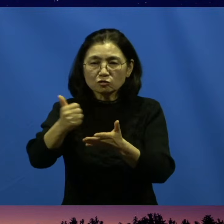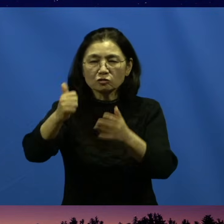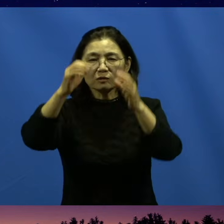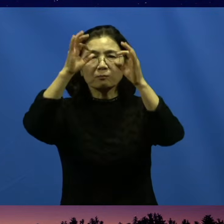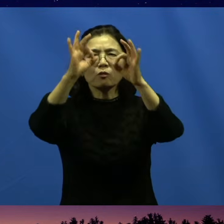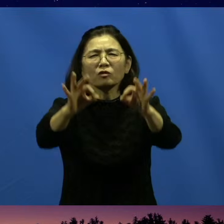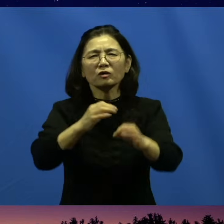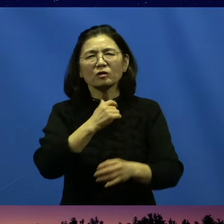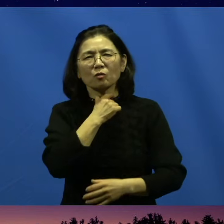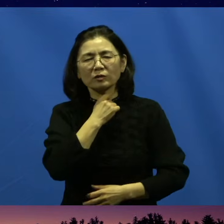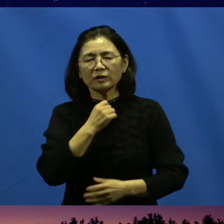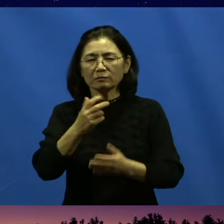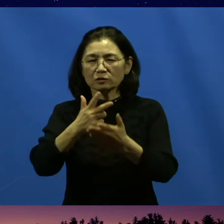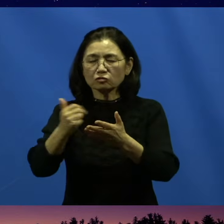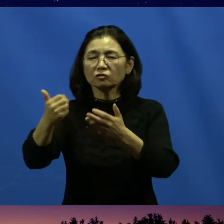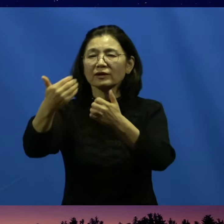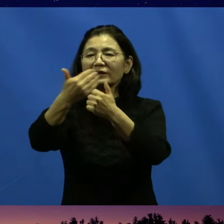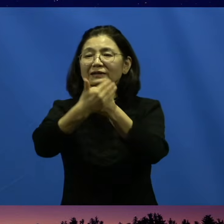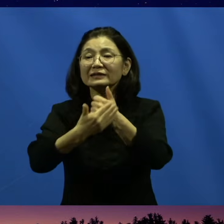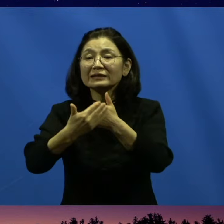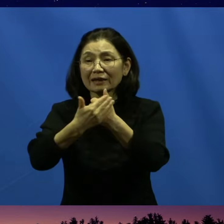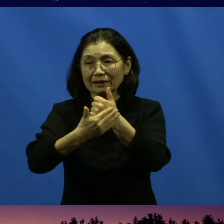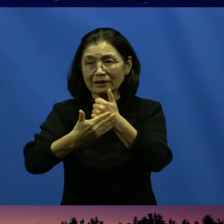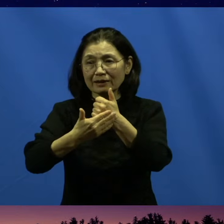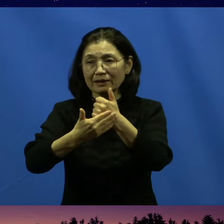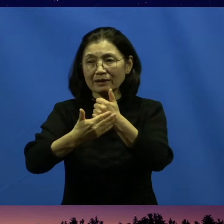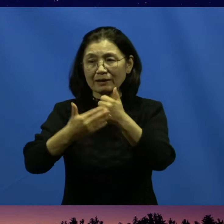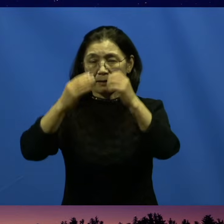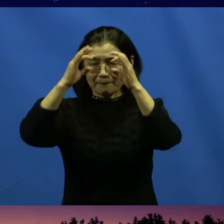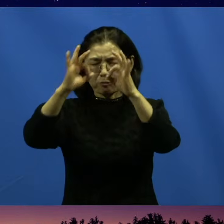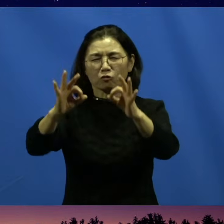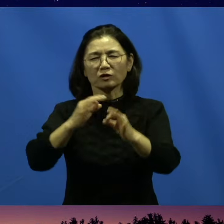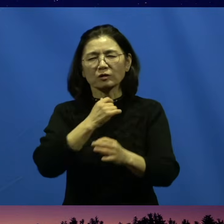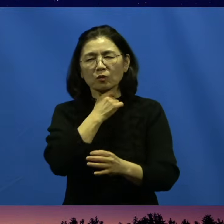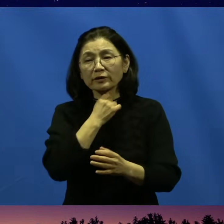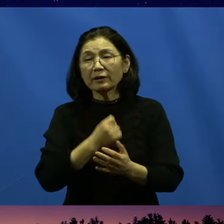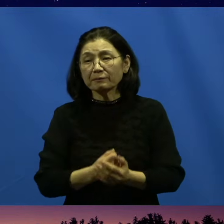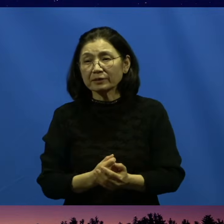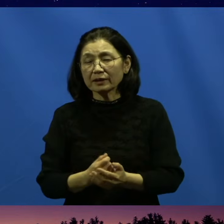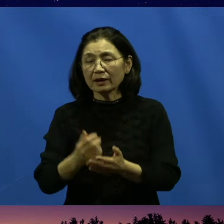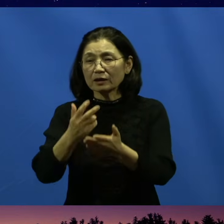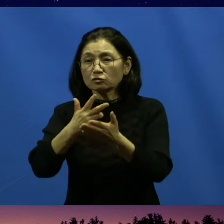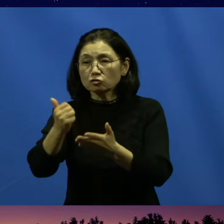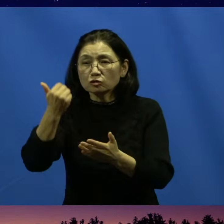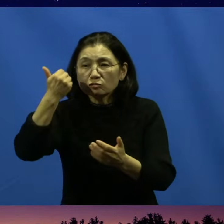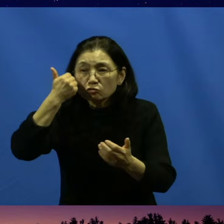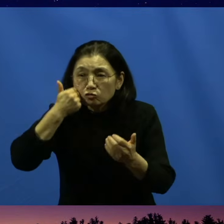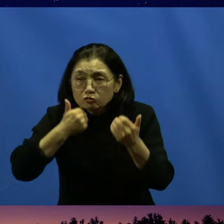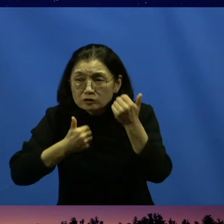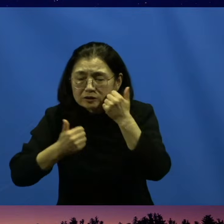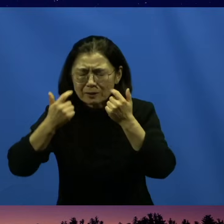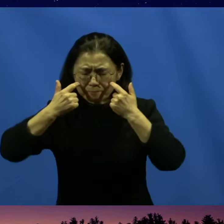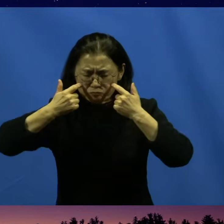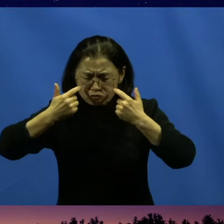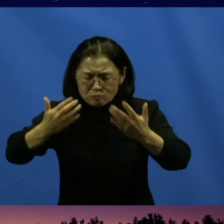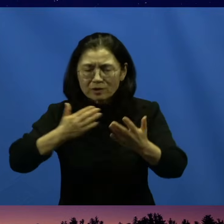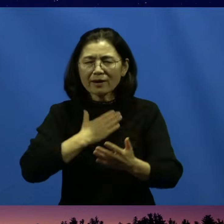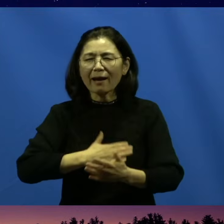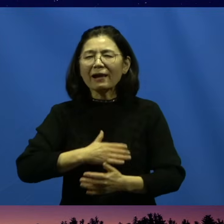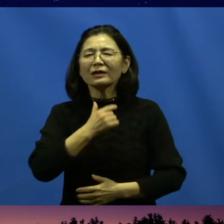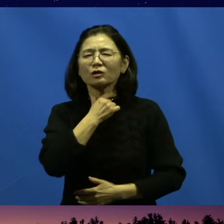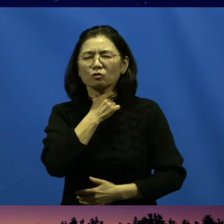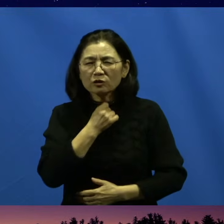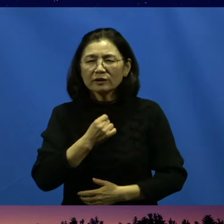원합니다. 주의 얼굴을 똑바로 보기 원합니다. 주님이 누구이신지 선명히 알기 원합니다.